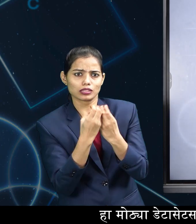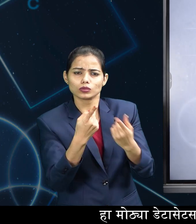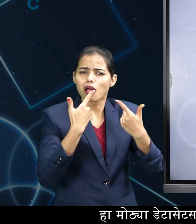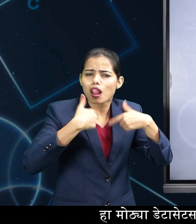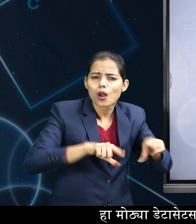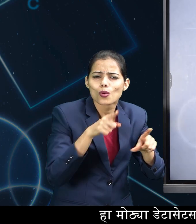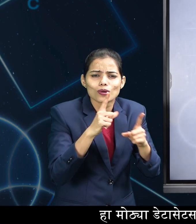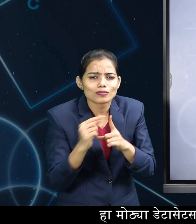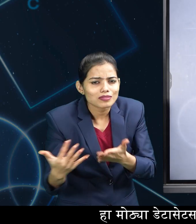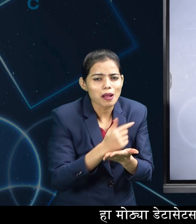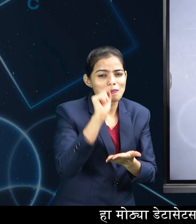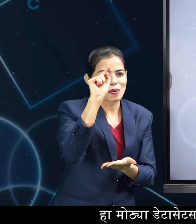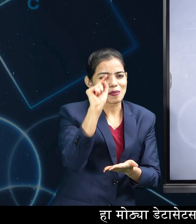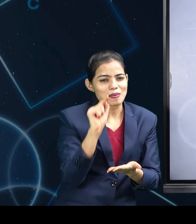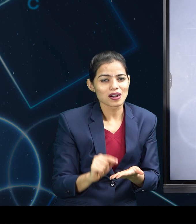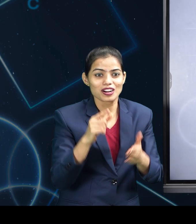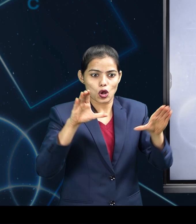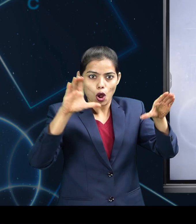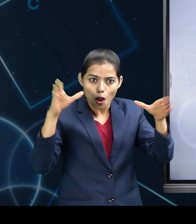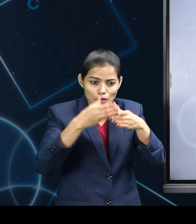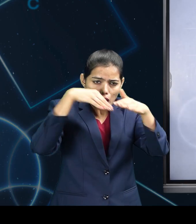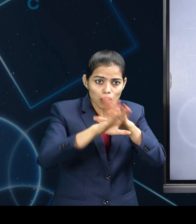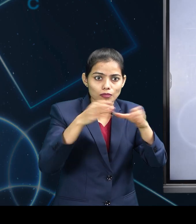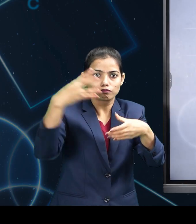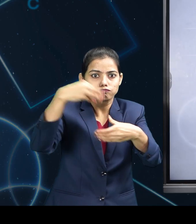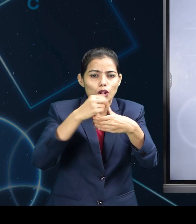जिथे माहिती ठराविक गटांमध्ये किंवा